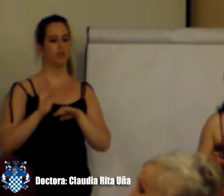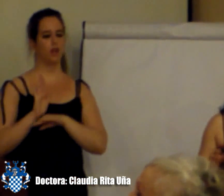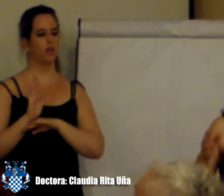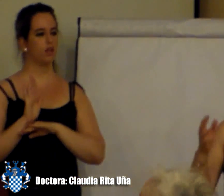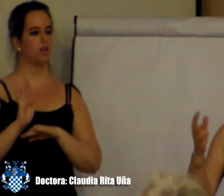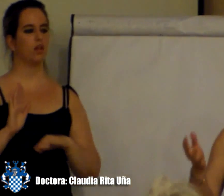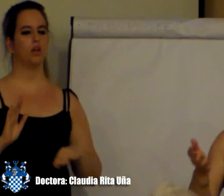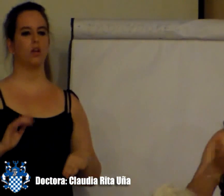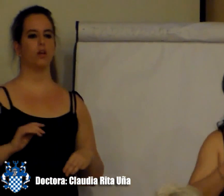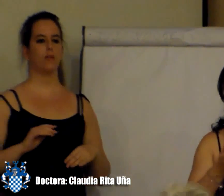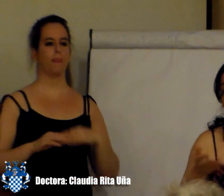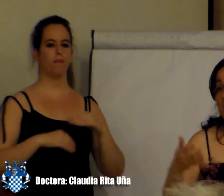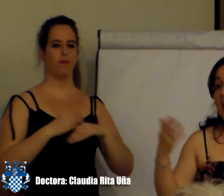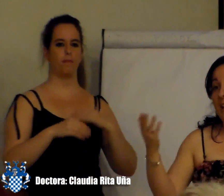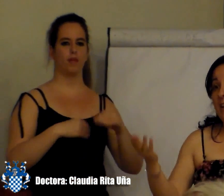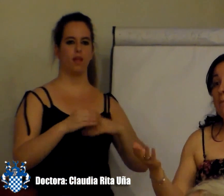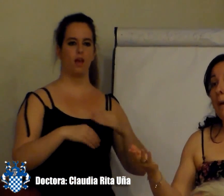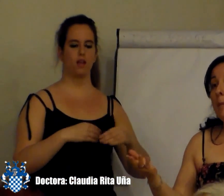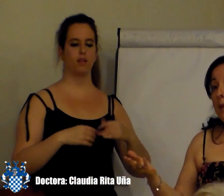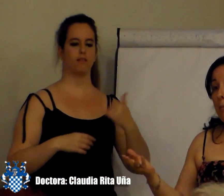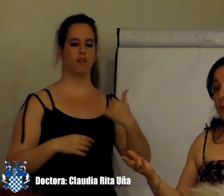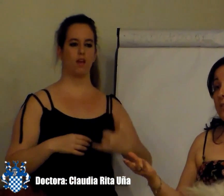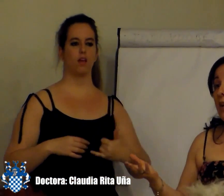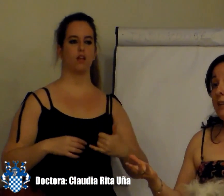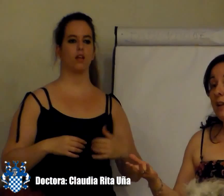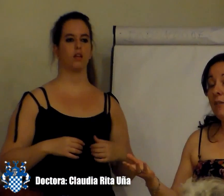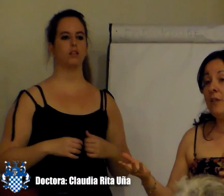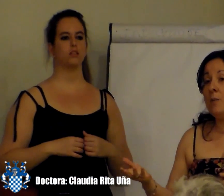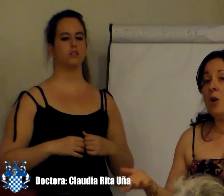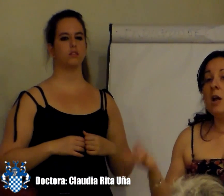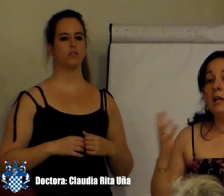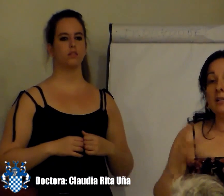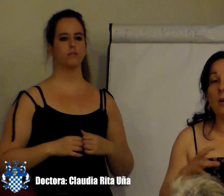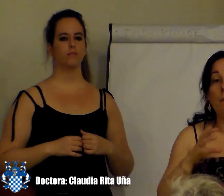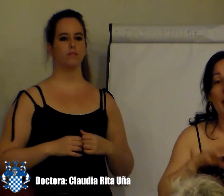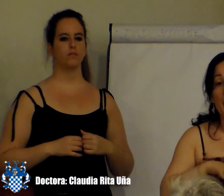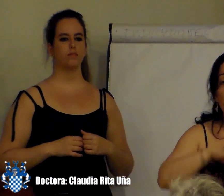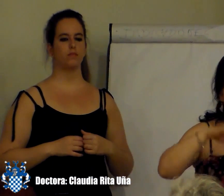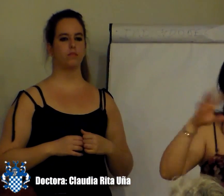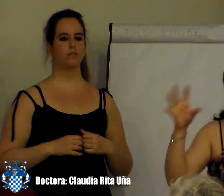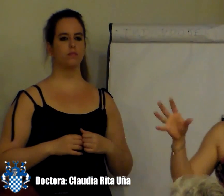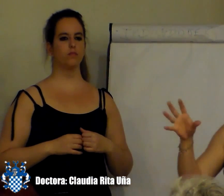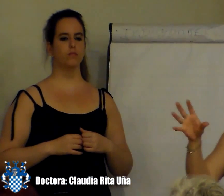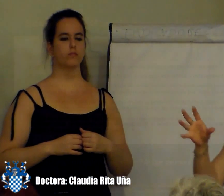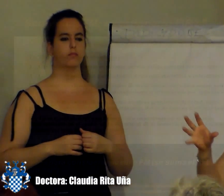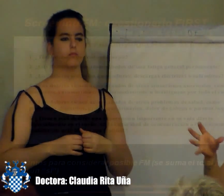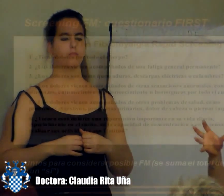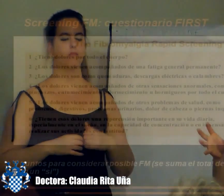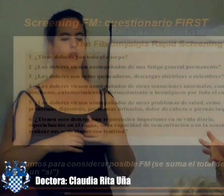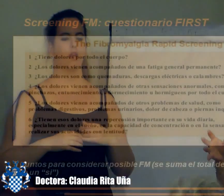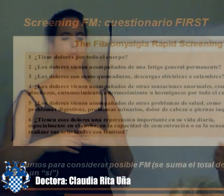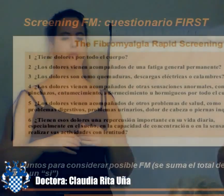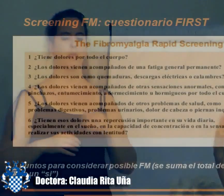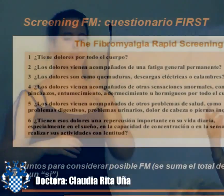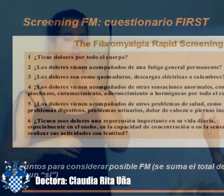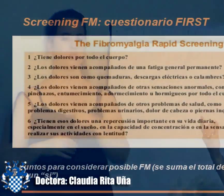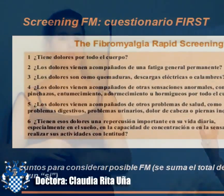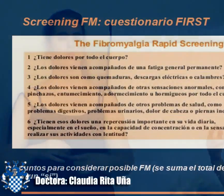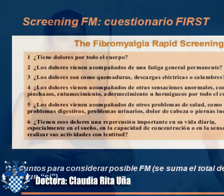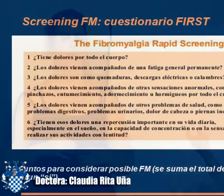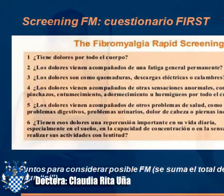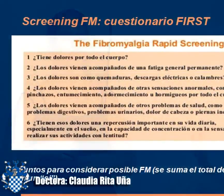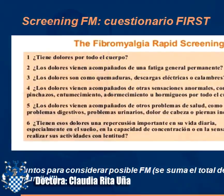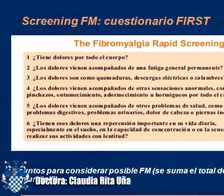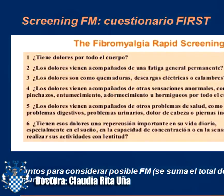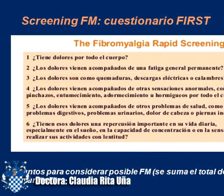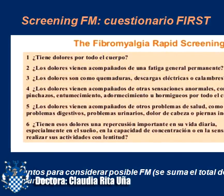que tienen familiares, como les decía, que tienen más predisposición a tener fibro, que son para gente común, que tiene dudas de si